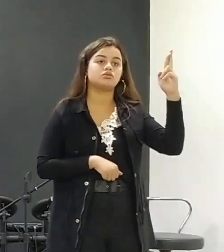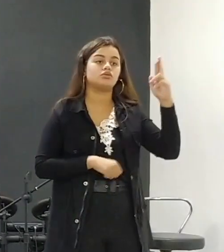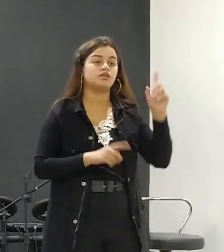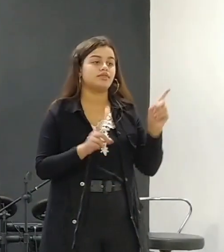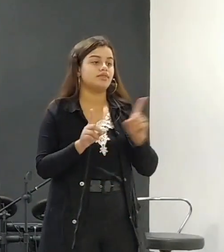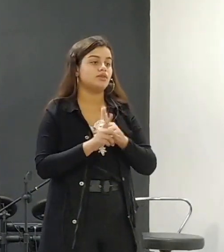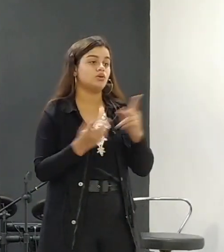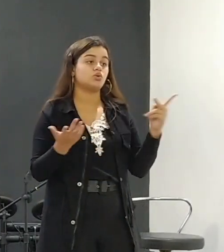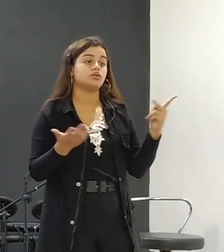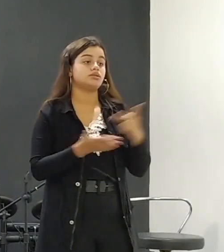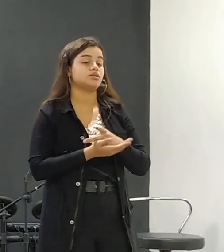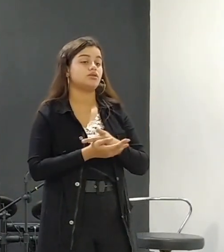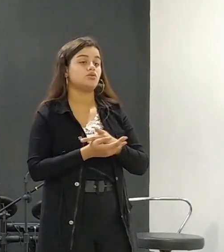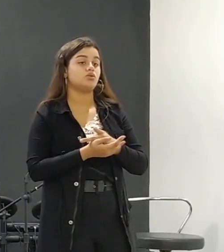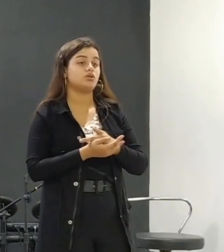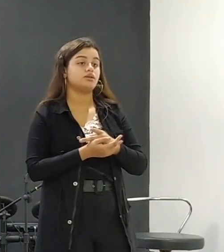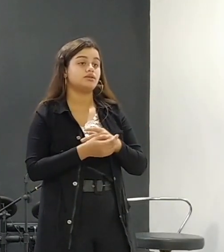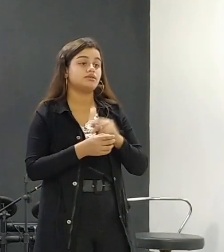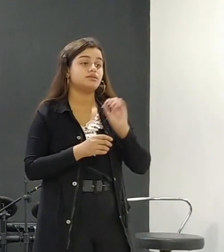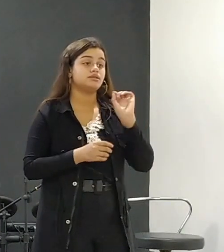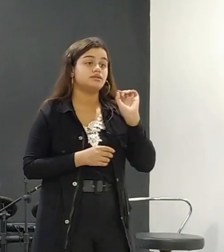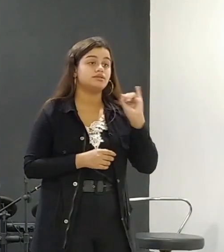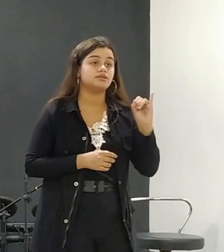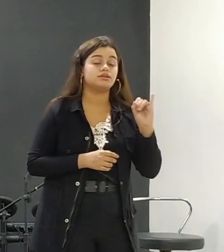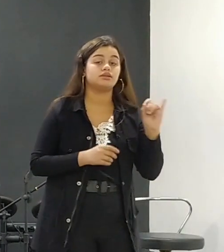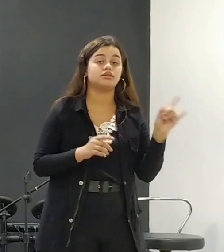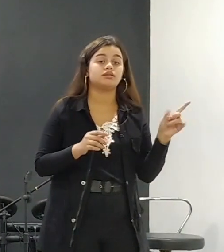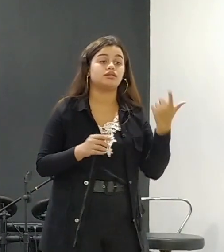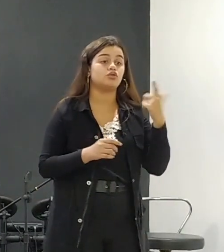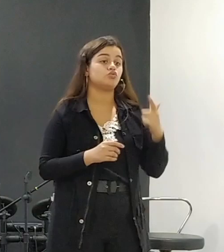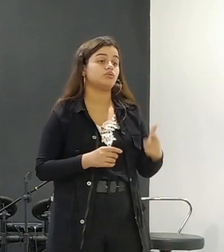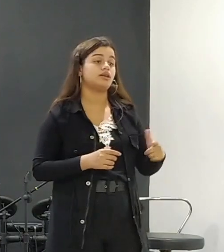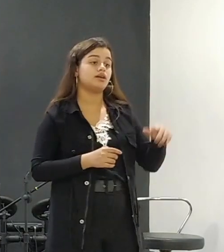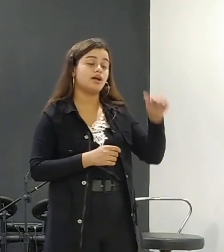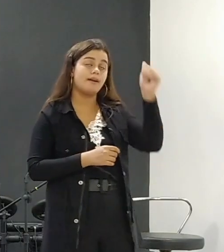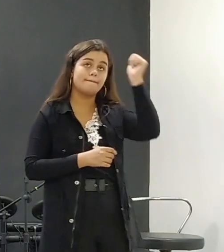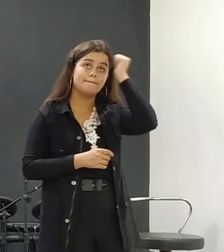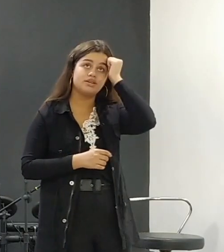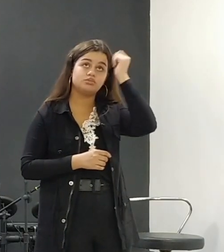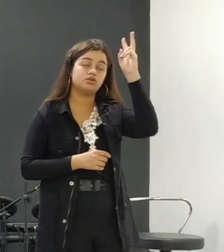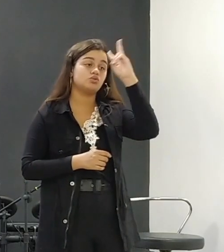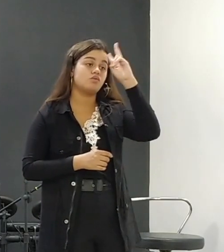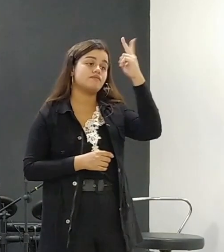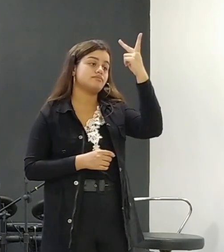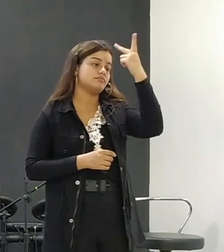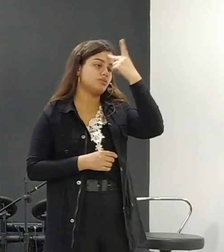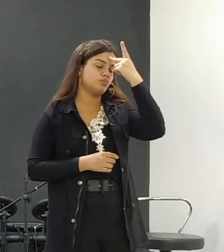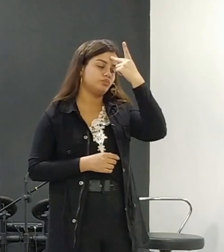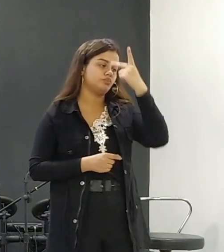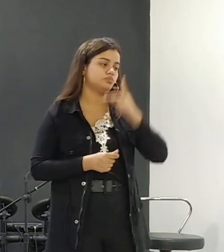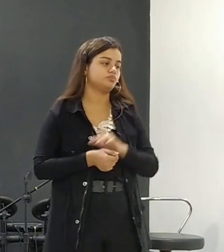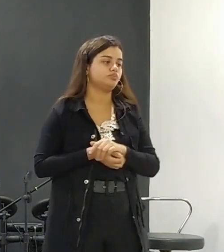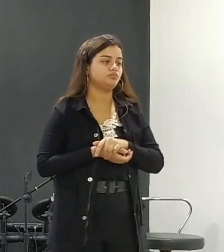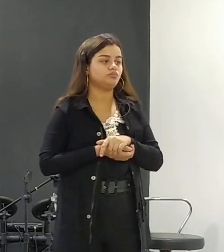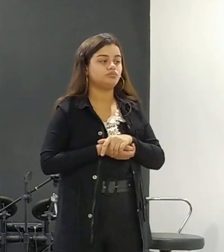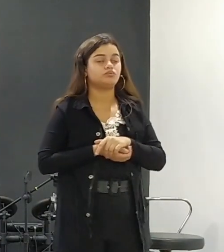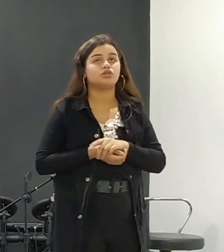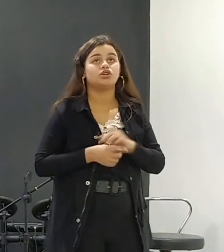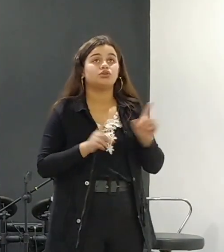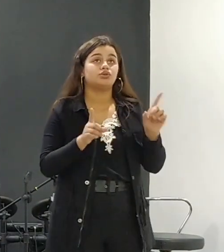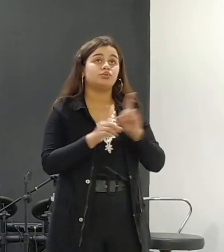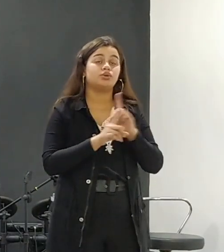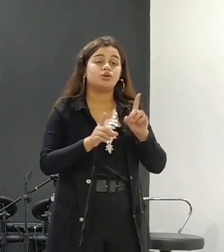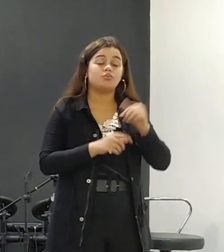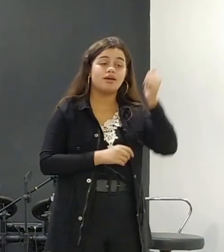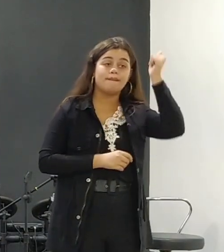virão enquanto não houver arrependimento e conversão, né? Enquanto eu não me arrependo e não